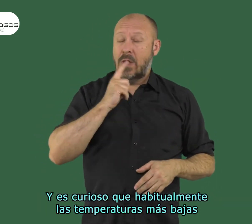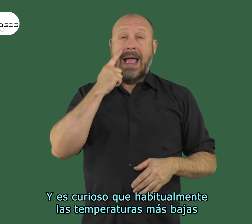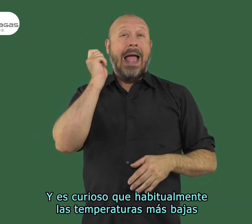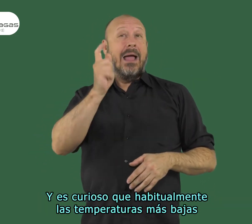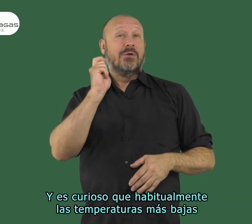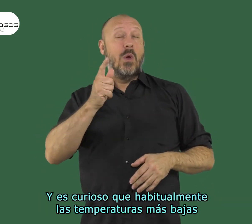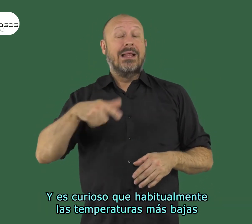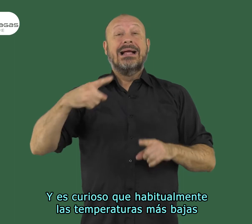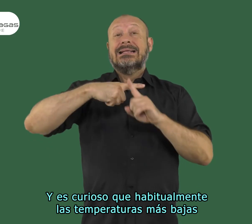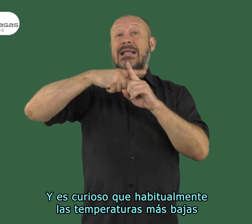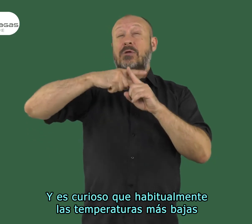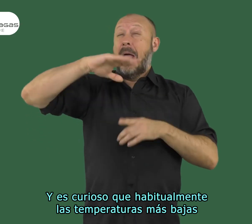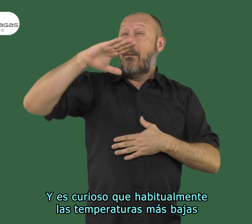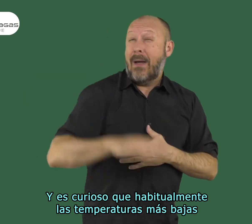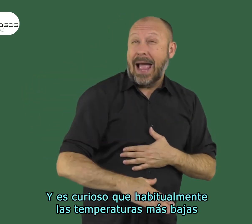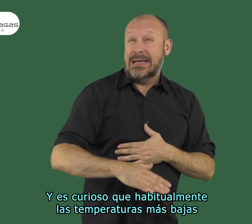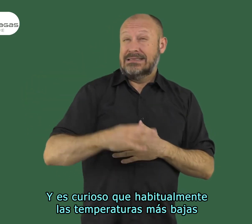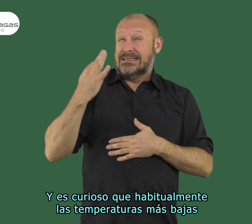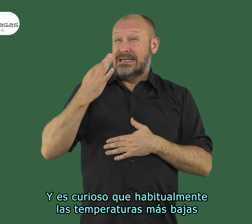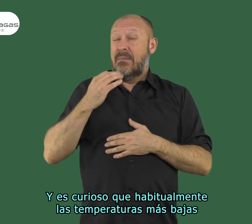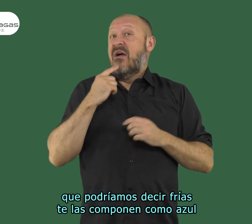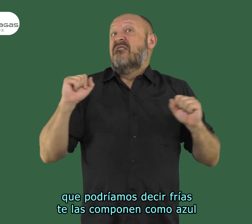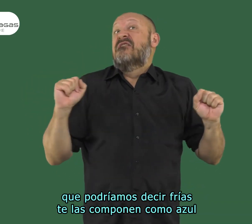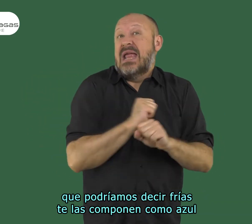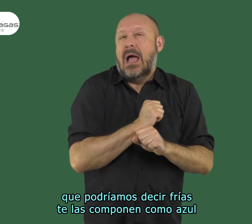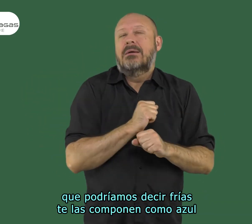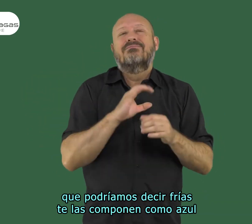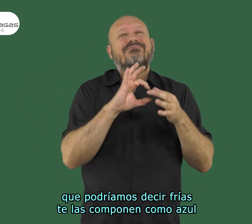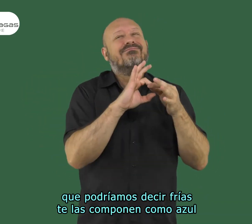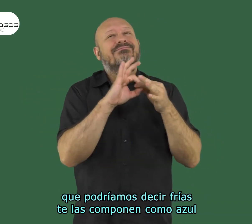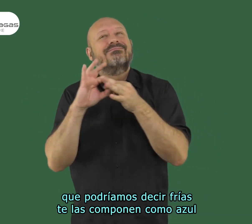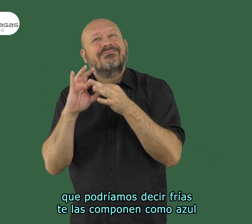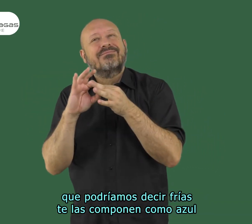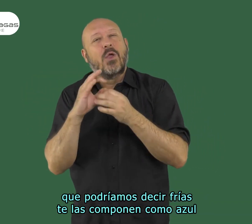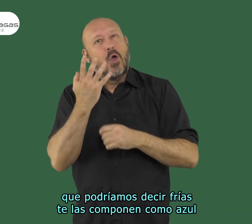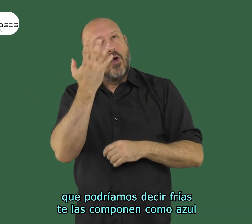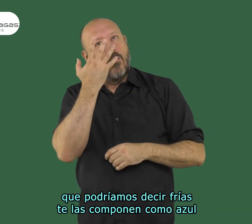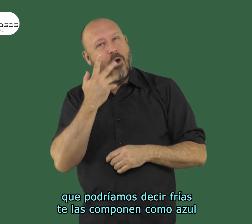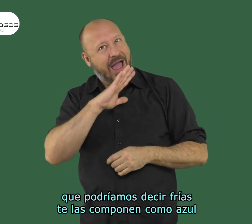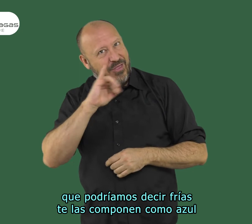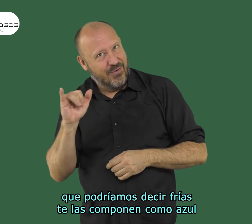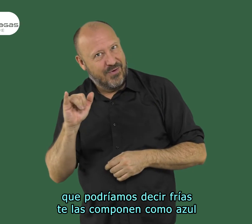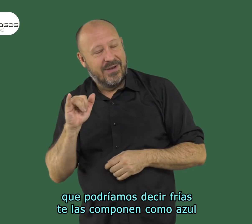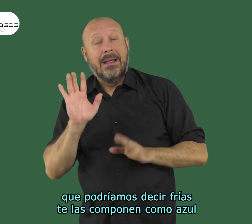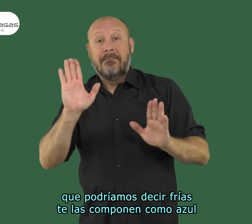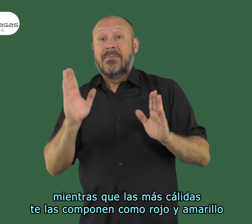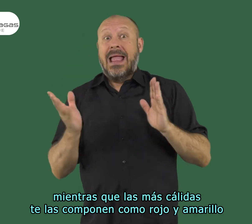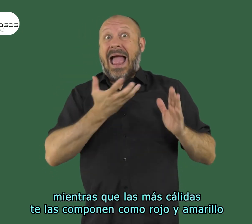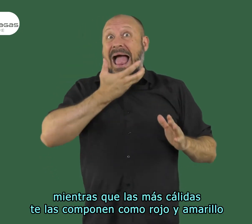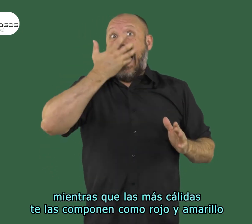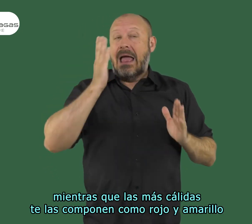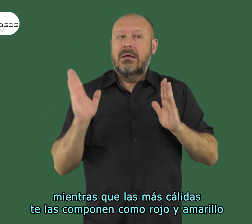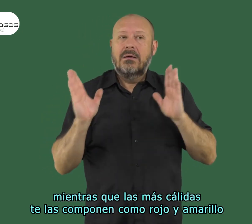es curioso que habitualmente las temperaturas más bajas, que podríamos decir frías, te las compone como